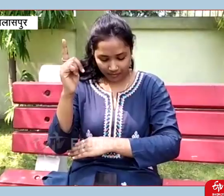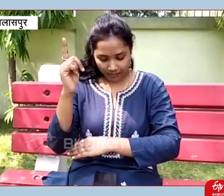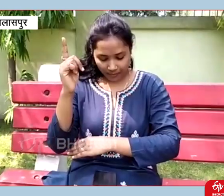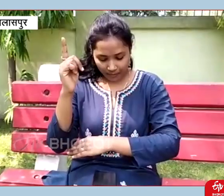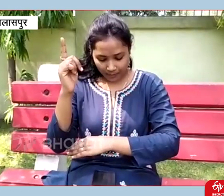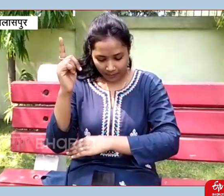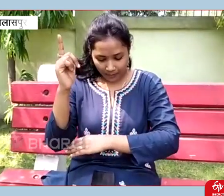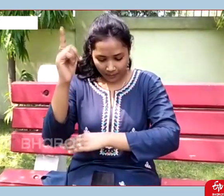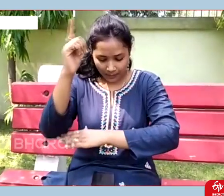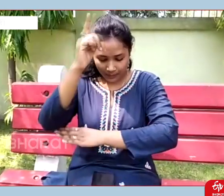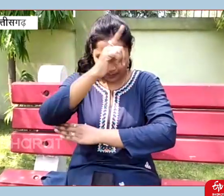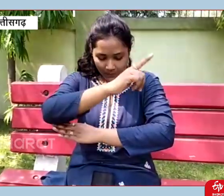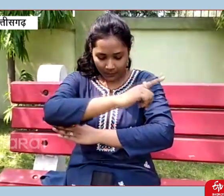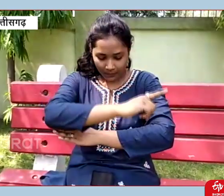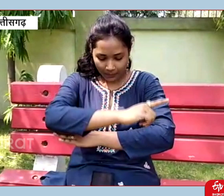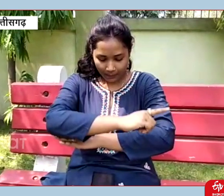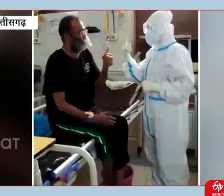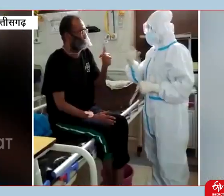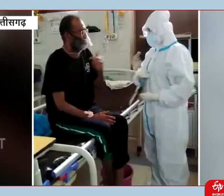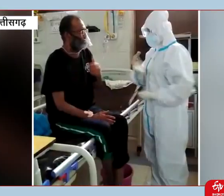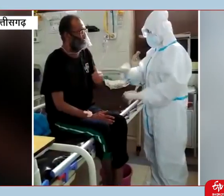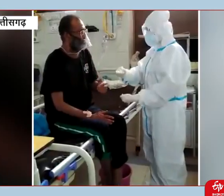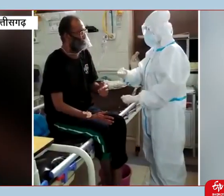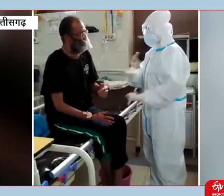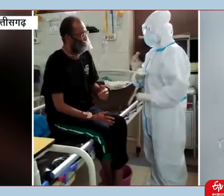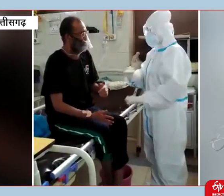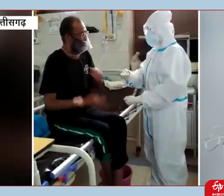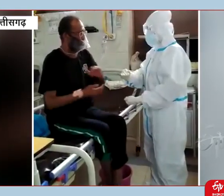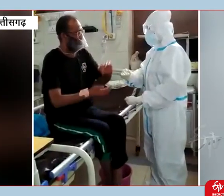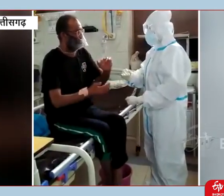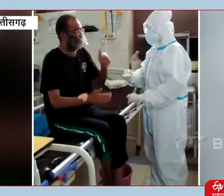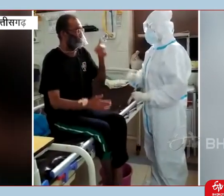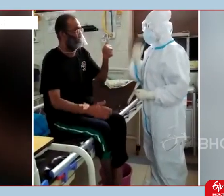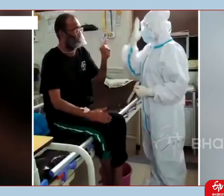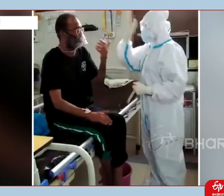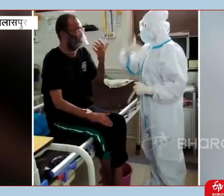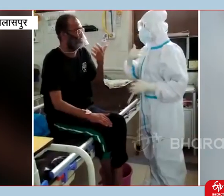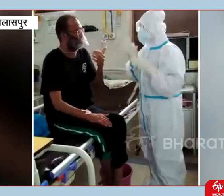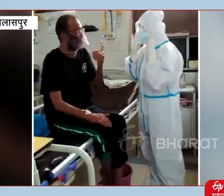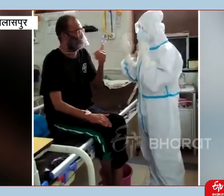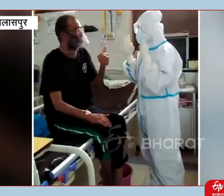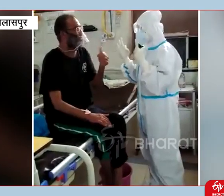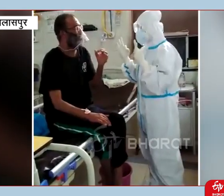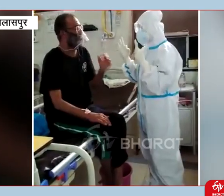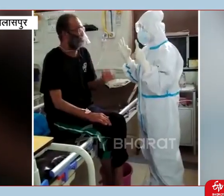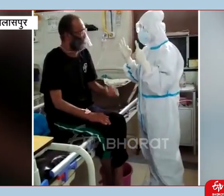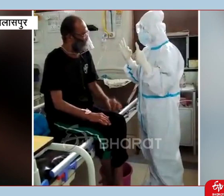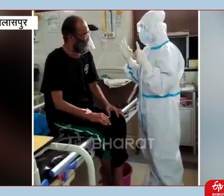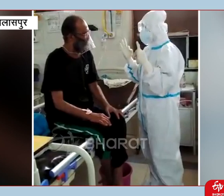बस सीखने की ललक रखने वाला होना चाहिए अंतरराश्ट्य नर्स दिवस पर ETV भारत भी ऐसी सेवा की देवी को सलाम करता है